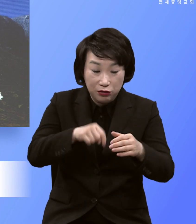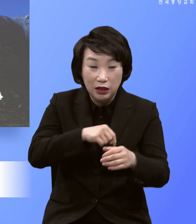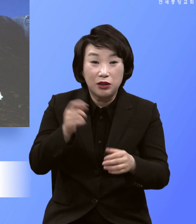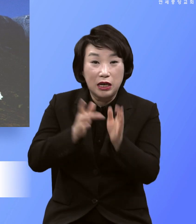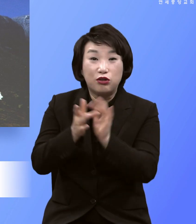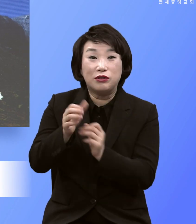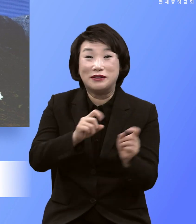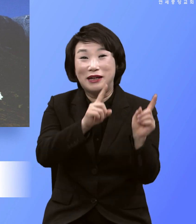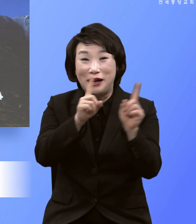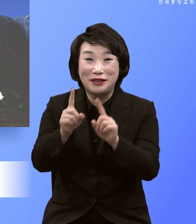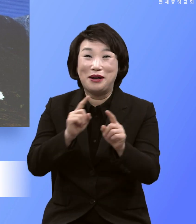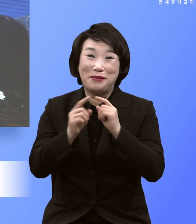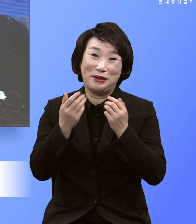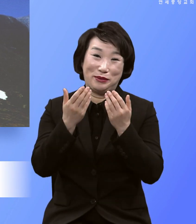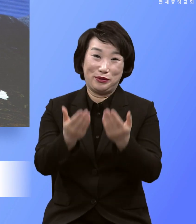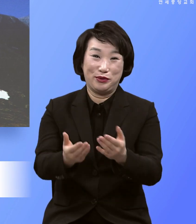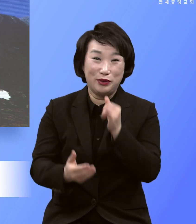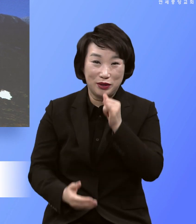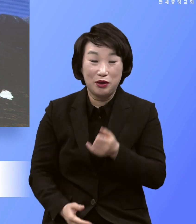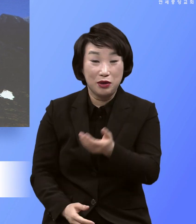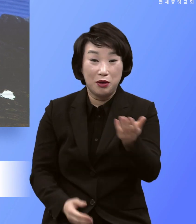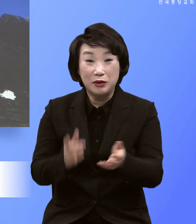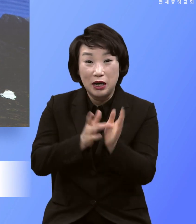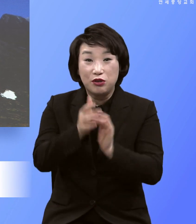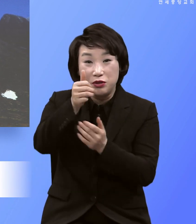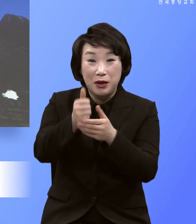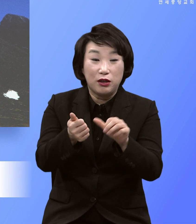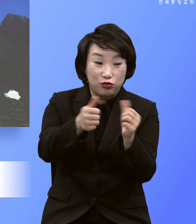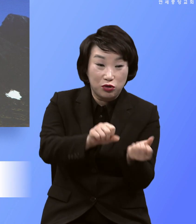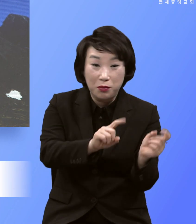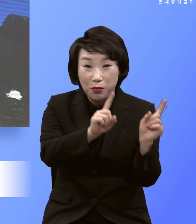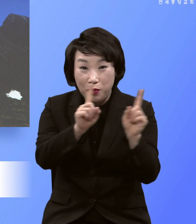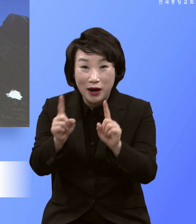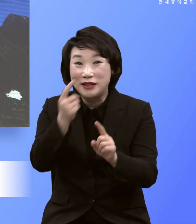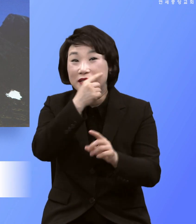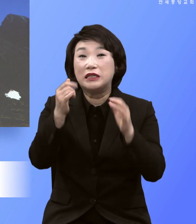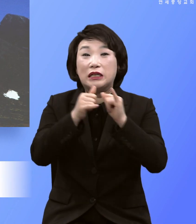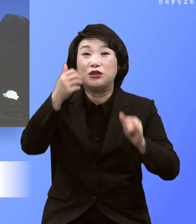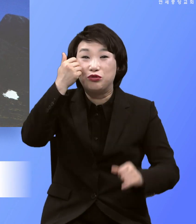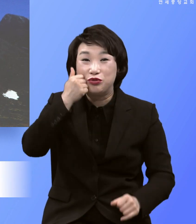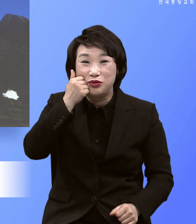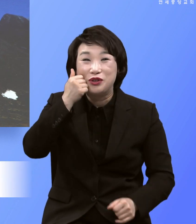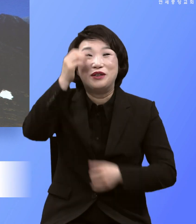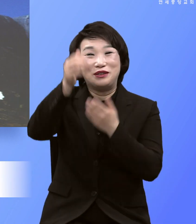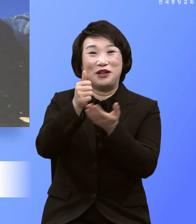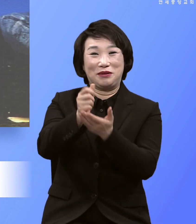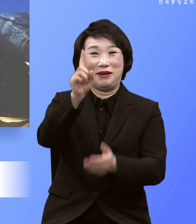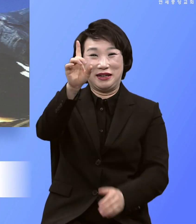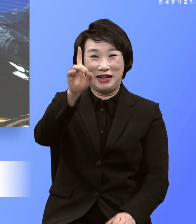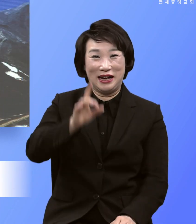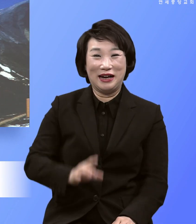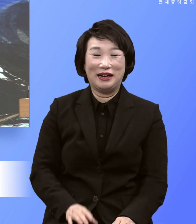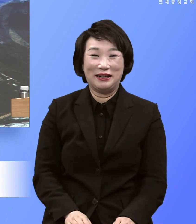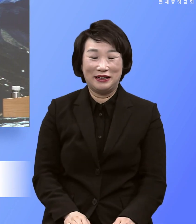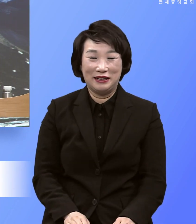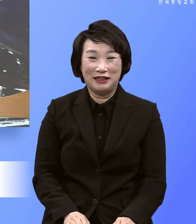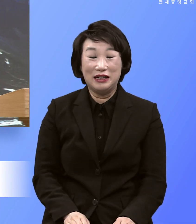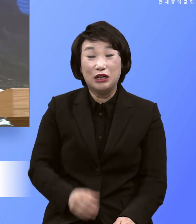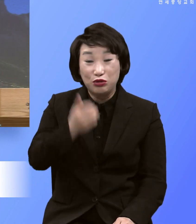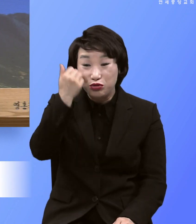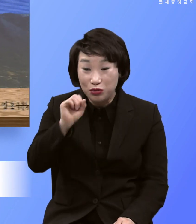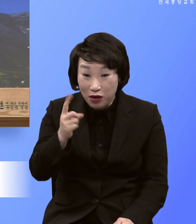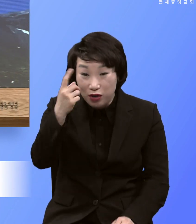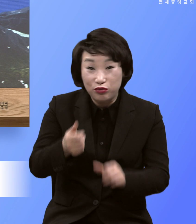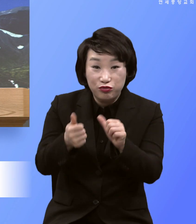그를 살리셨다고 말했더니 예수의 죽으심과 부활의 증인은 성령이시라 이 말이야. 누구